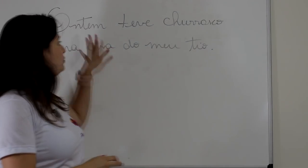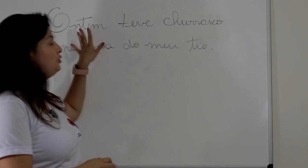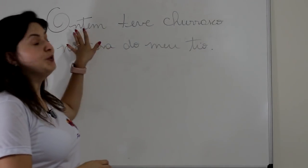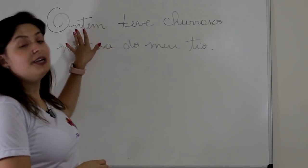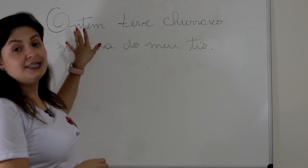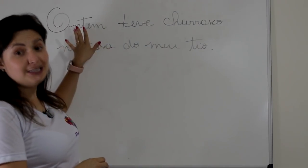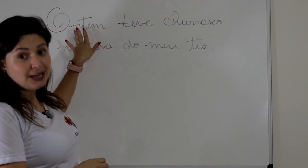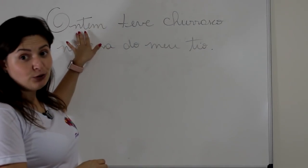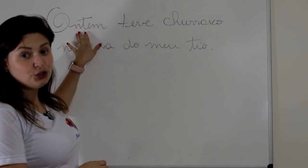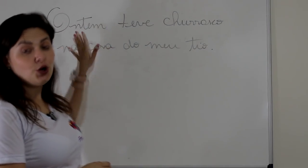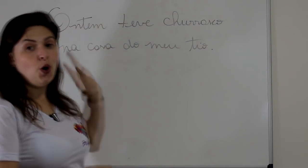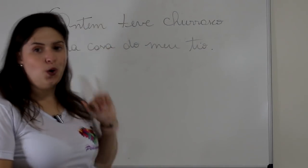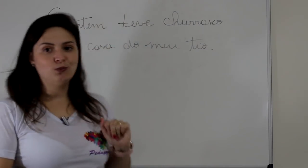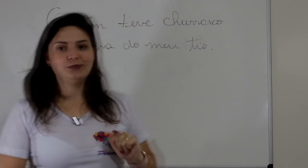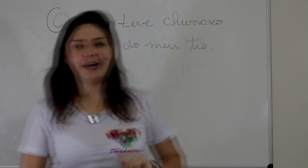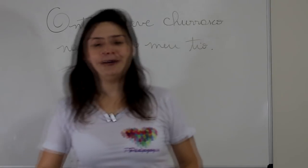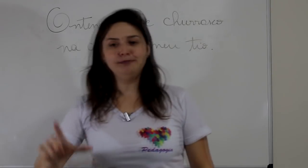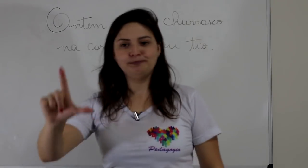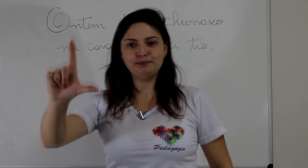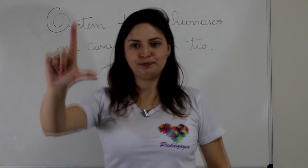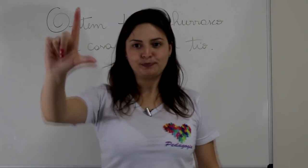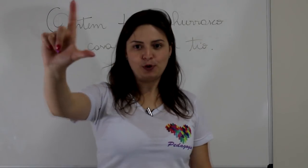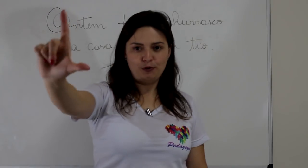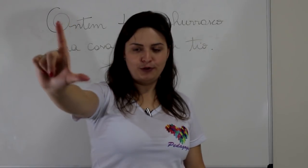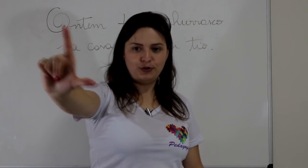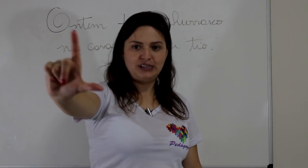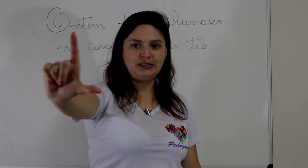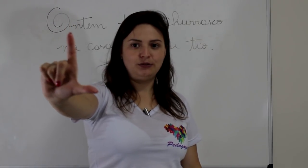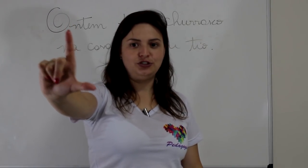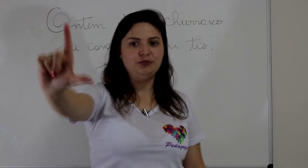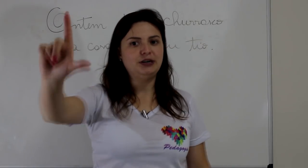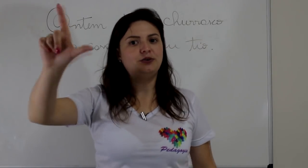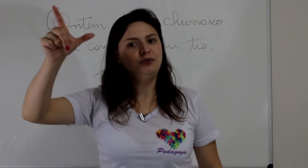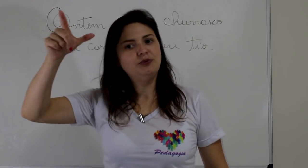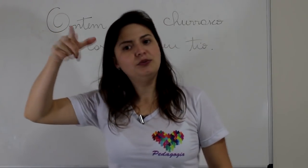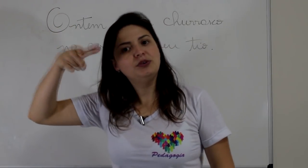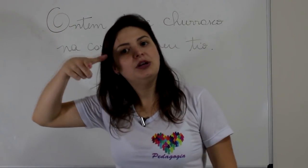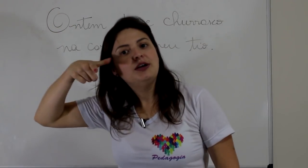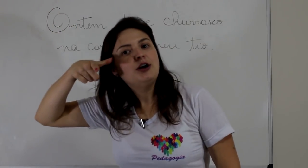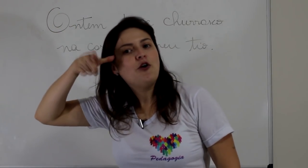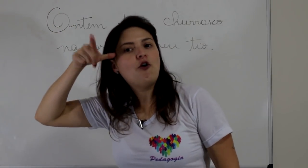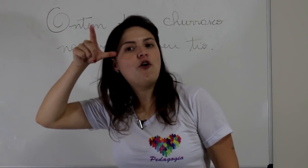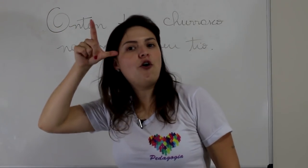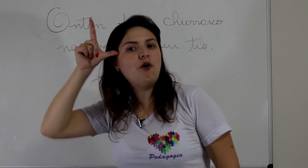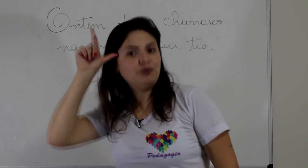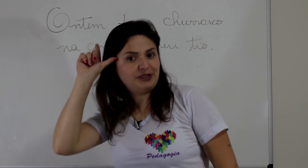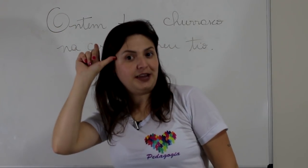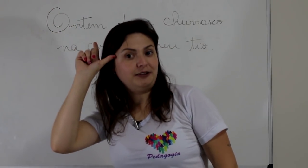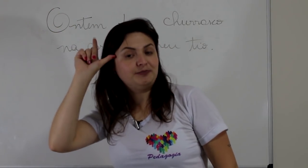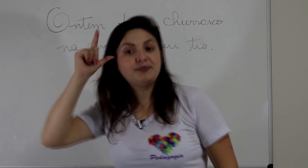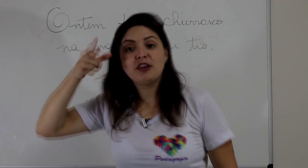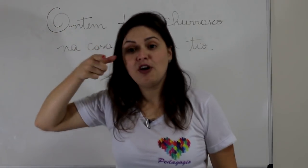tio. Sinal de ontem, configuração de mão. Ontem,